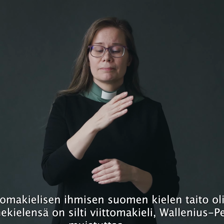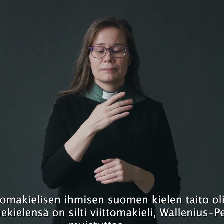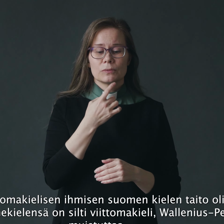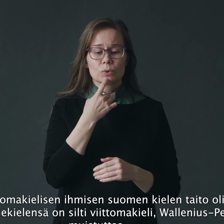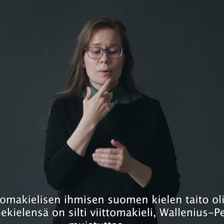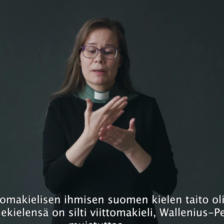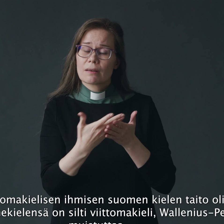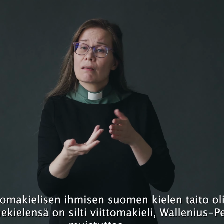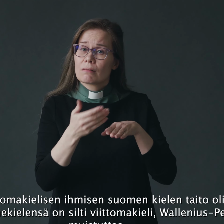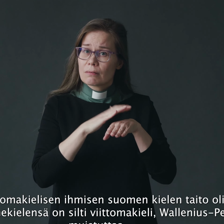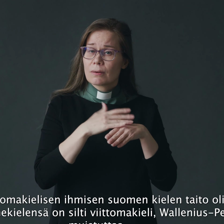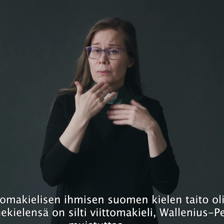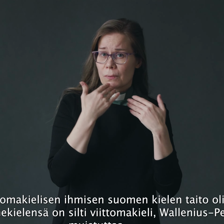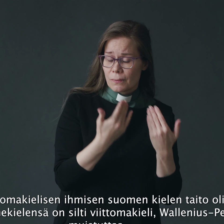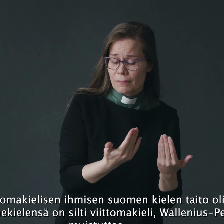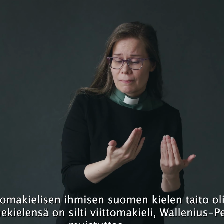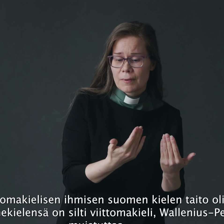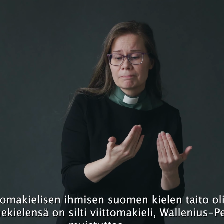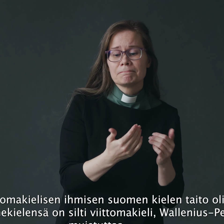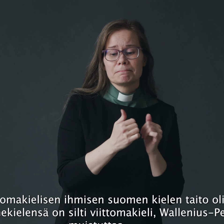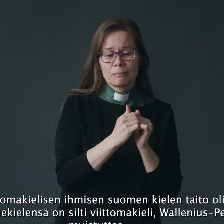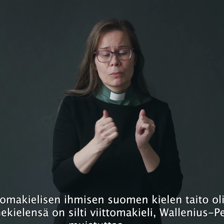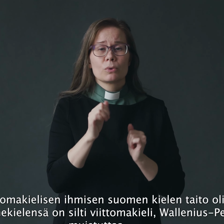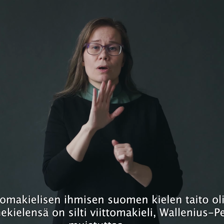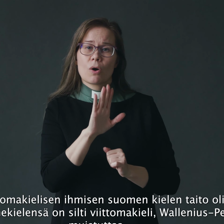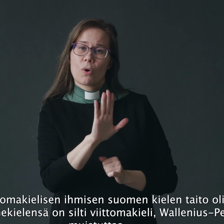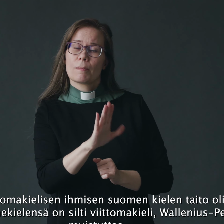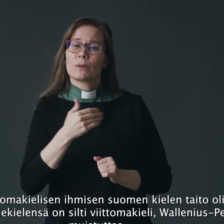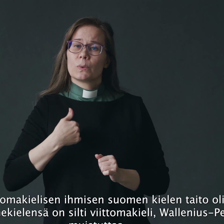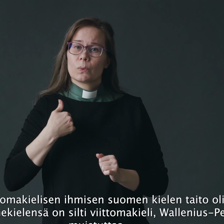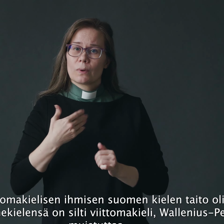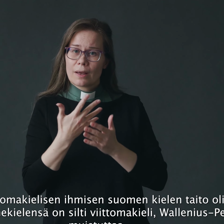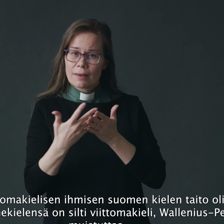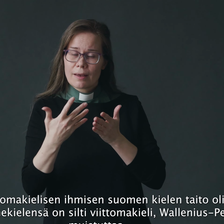tunnekielensä on silti viittomakieli, Wallenius-Penttilä muistuttaa.